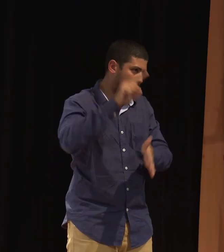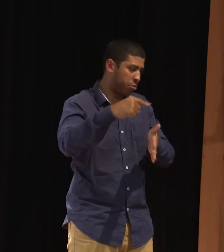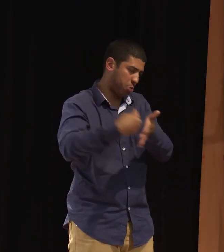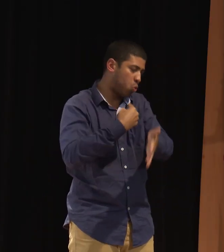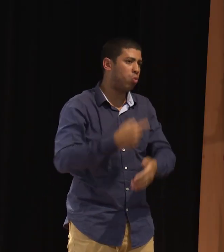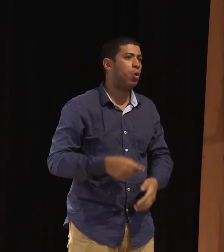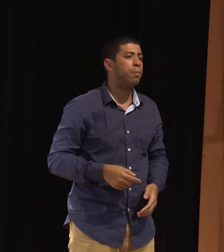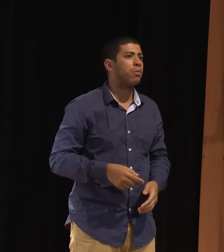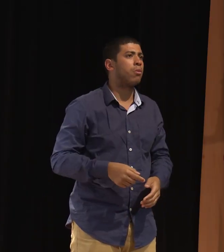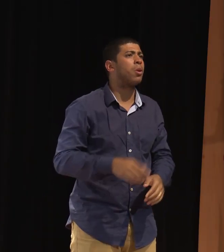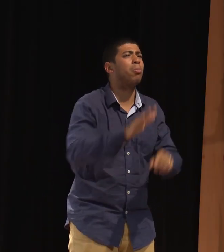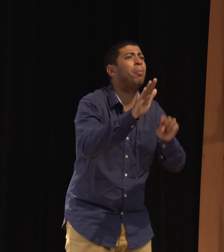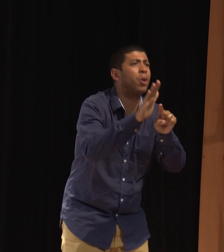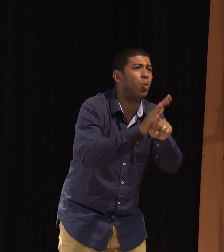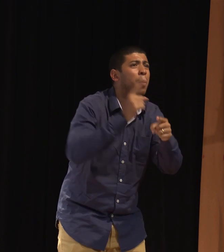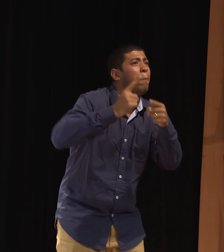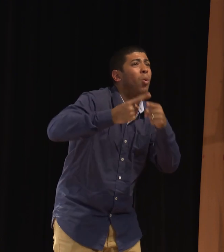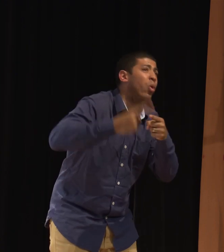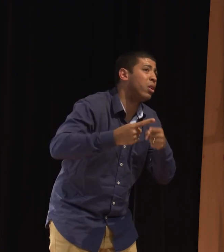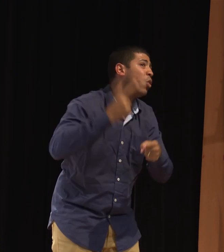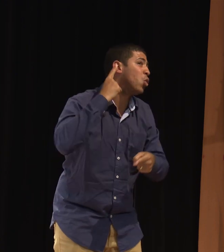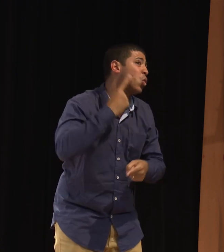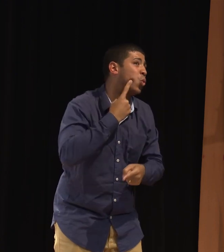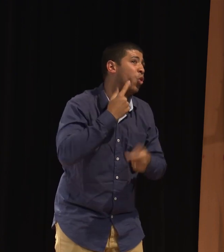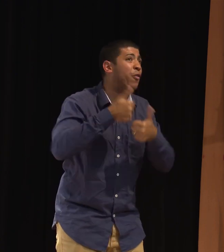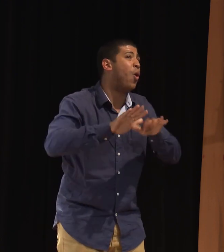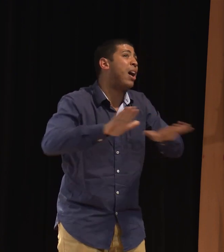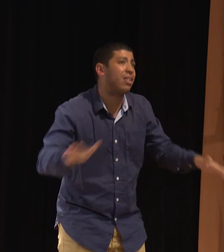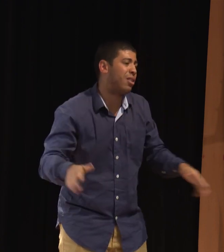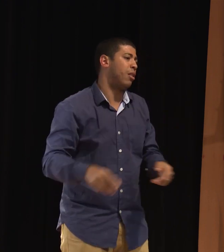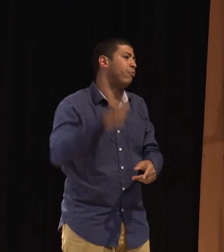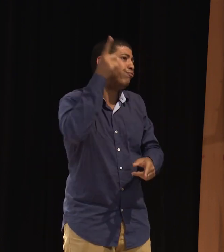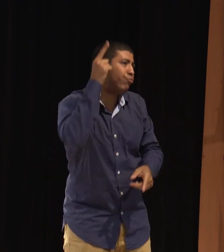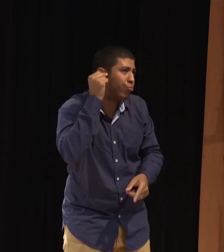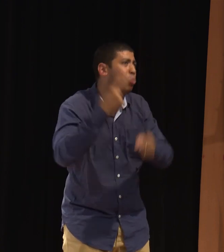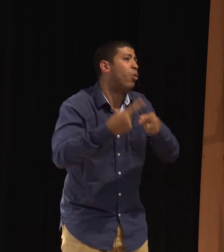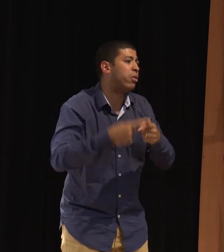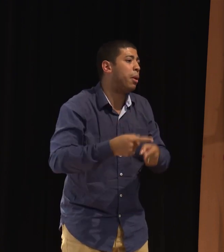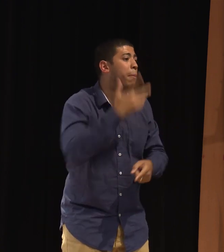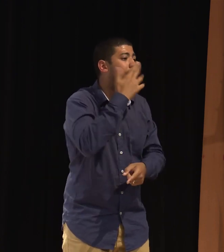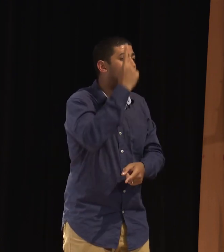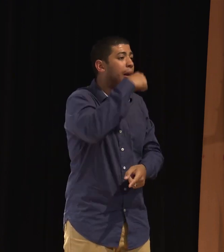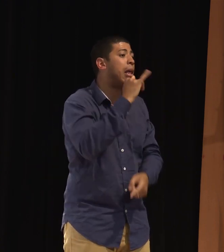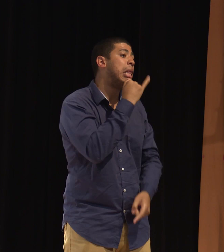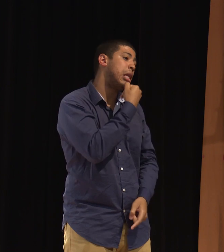As crianças ouvintes também me perguntavam, por que o surdo ficou assim? Por que ele perdeu a